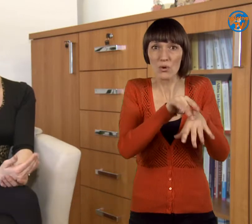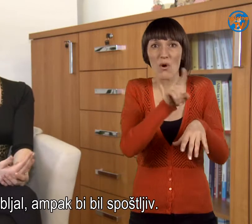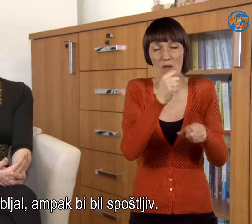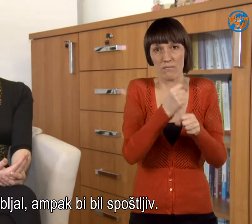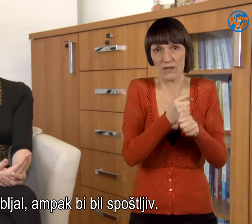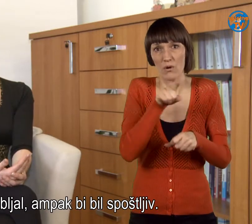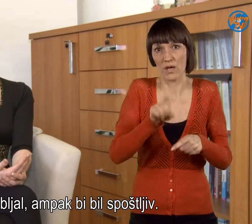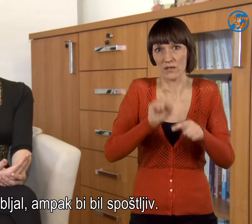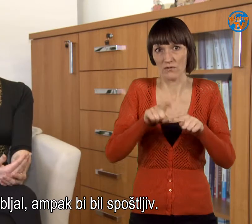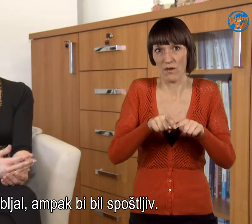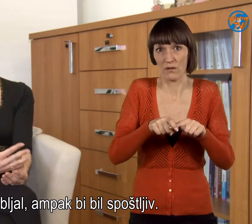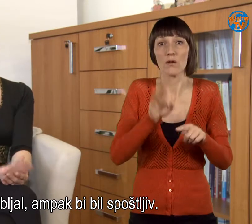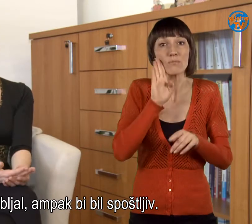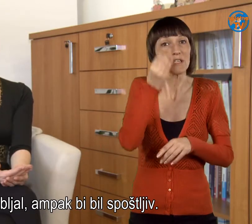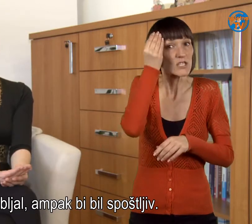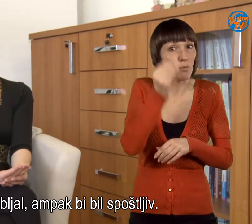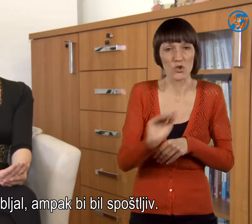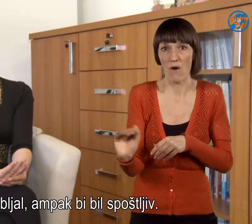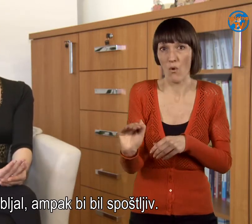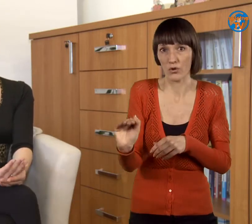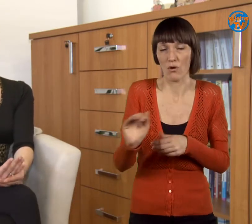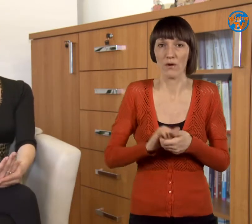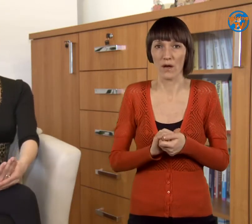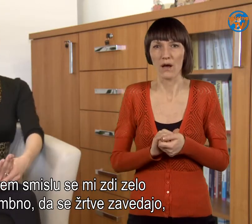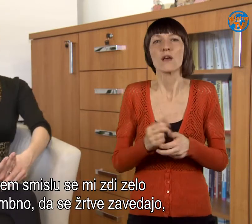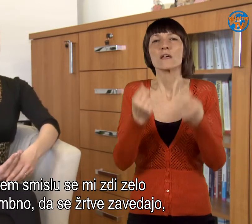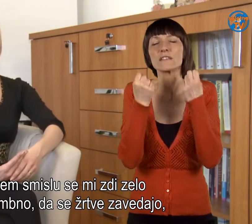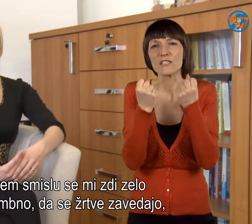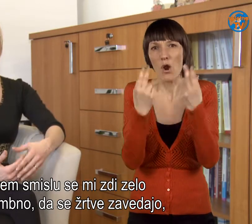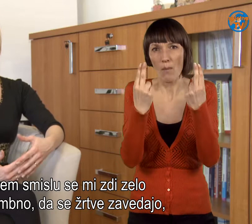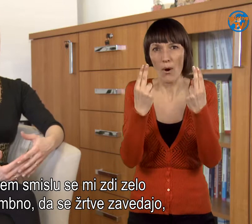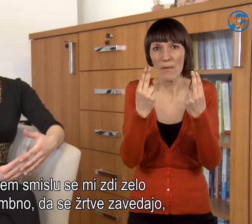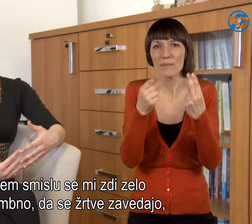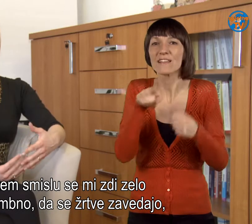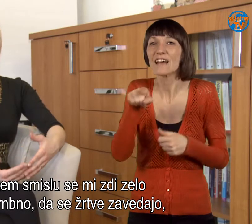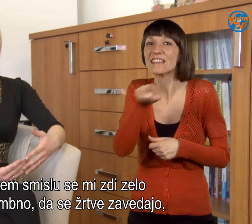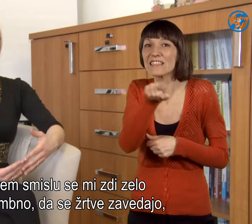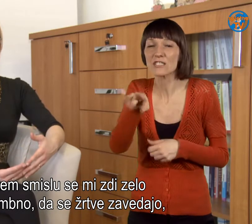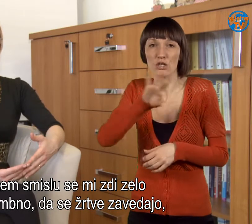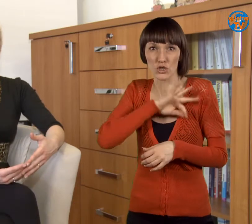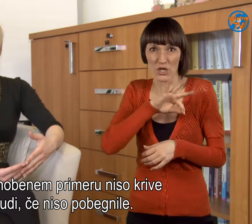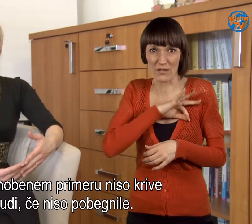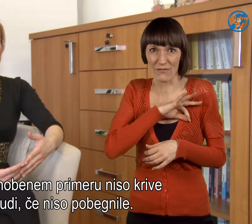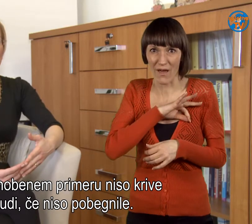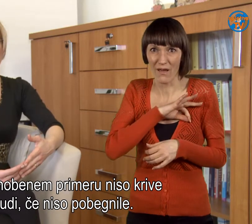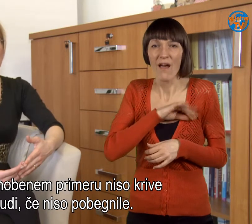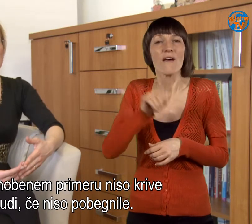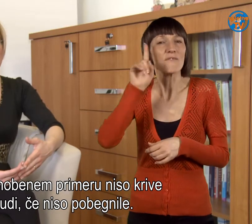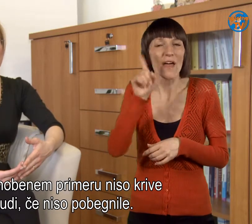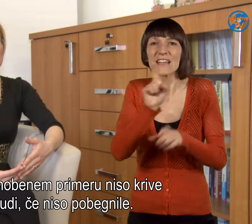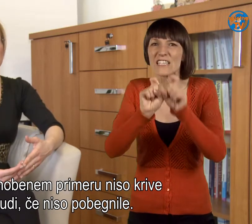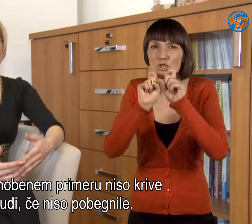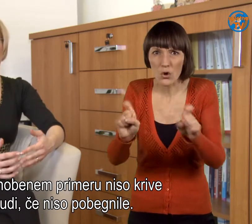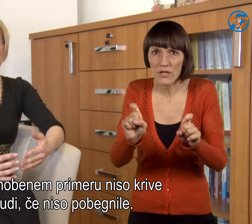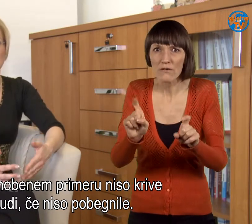bi zlorabe naredil, ampak bi bil spoštljiv. V tem smislu se mi zdi zelo pomembno, da se žrtve zavedajo, da v nobenem